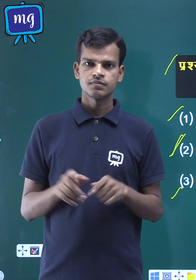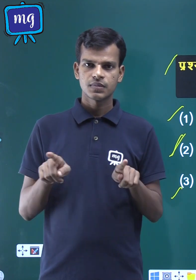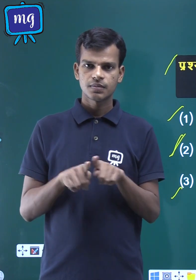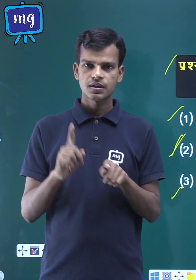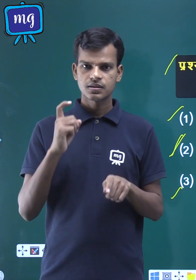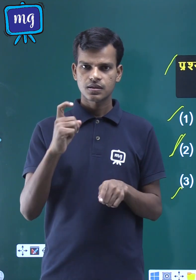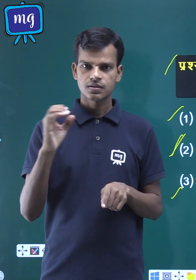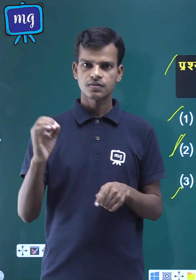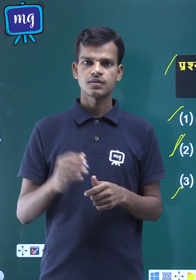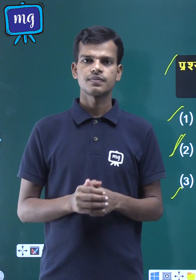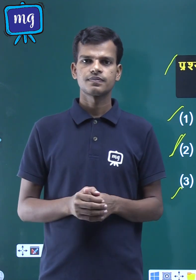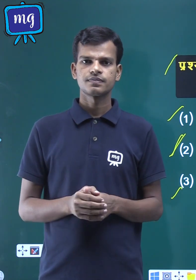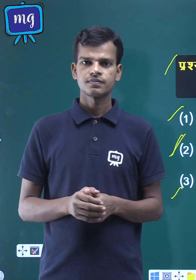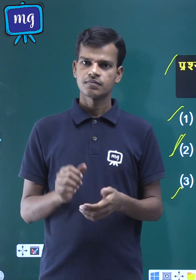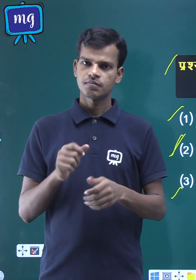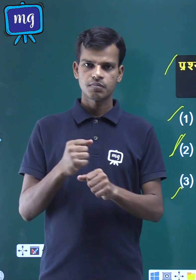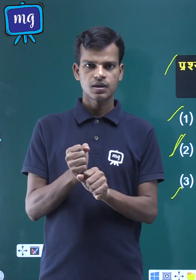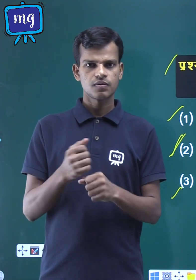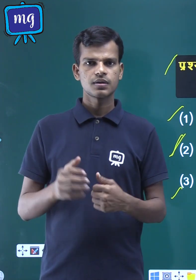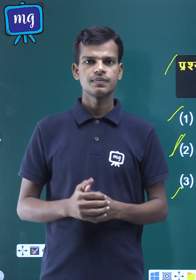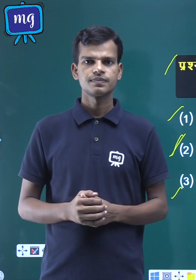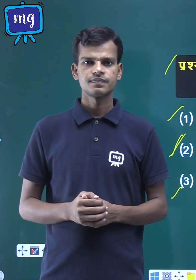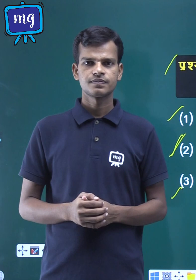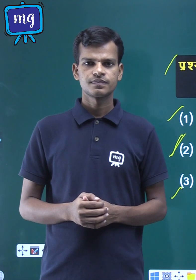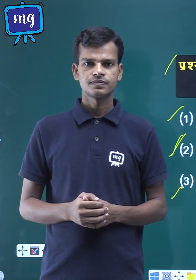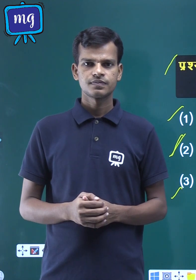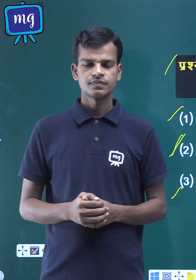70 है। बना लोगे समीकरण।